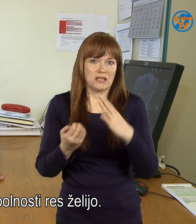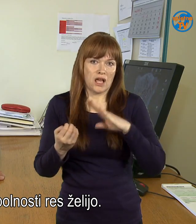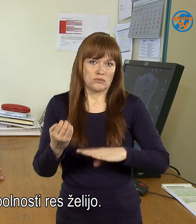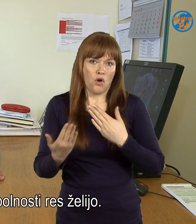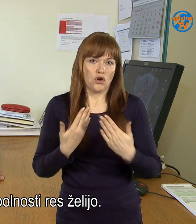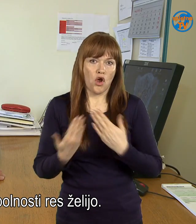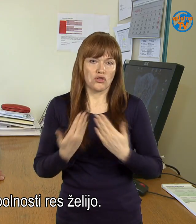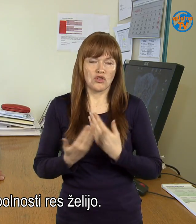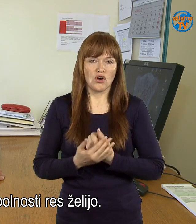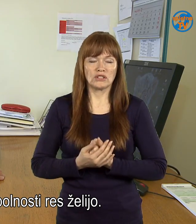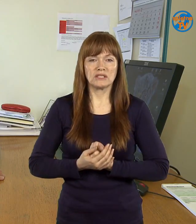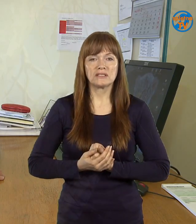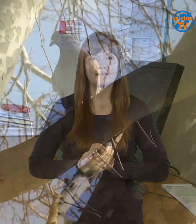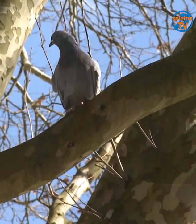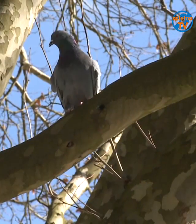želijo.